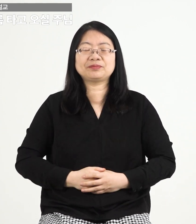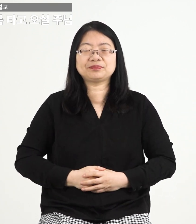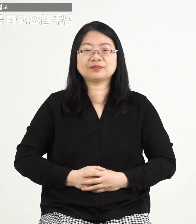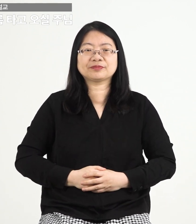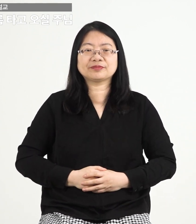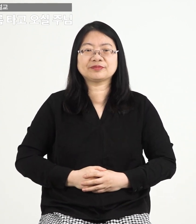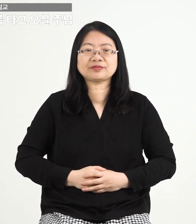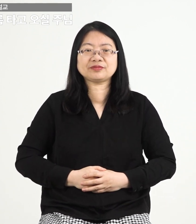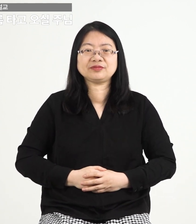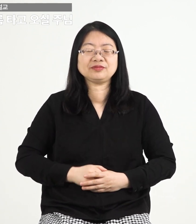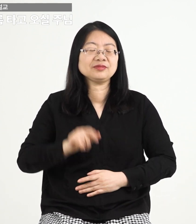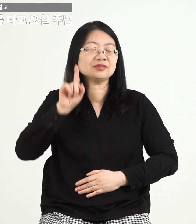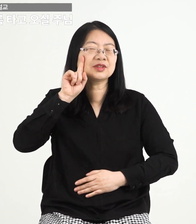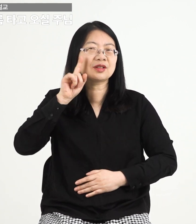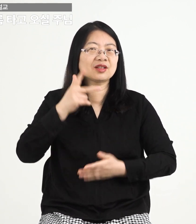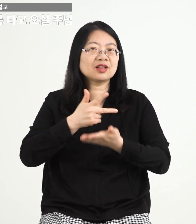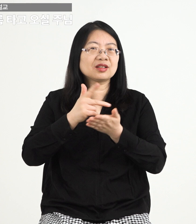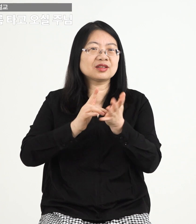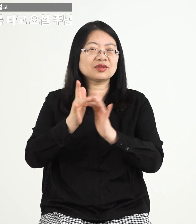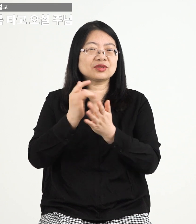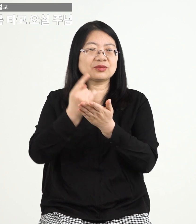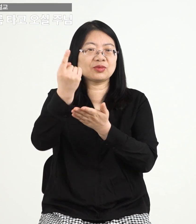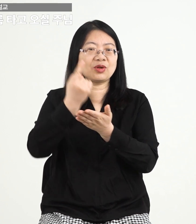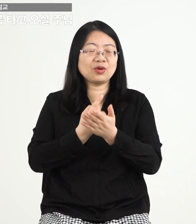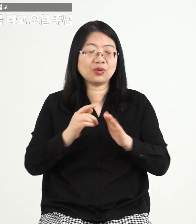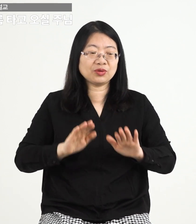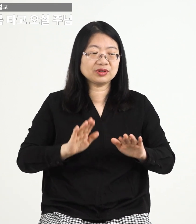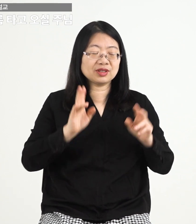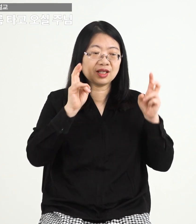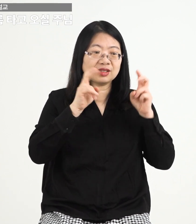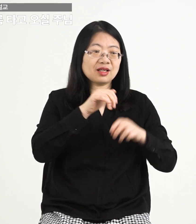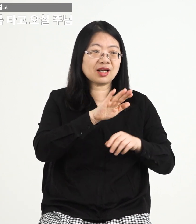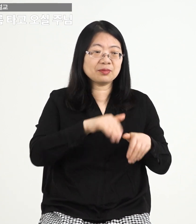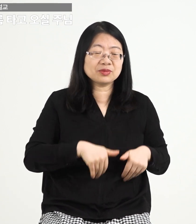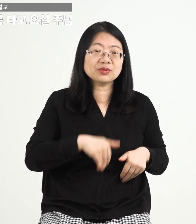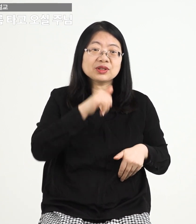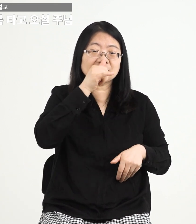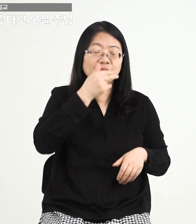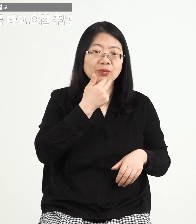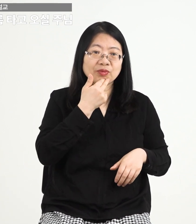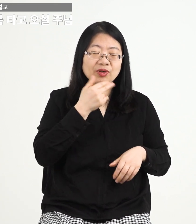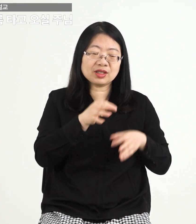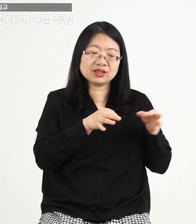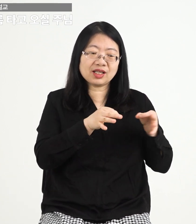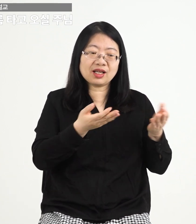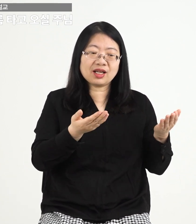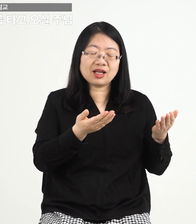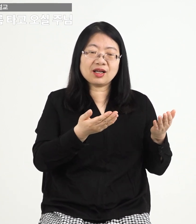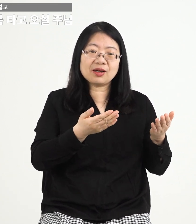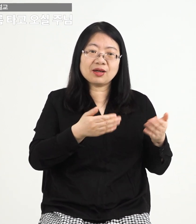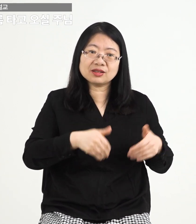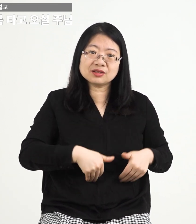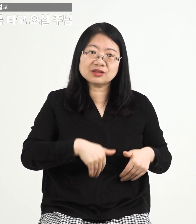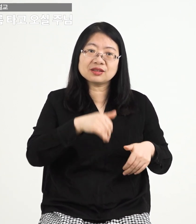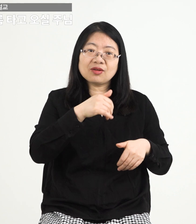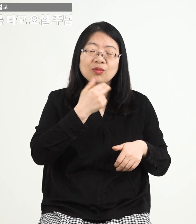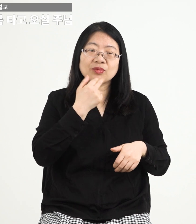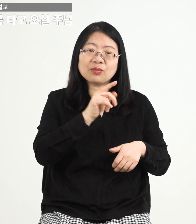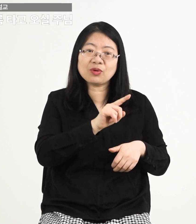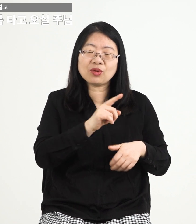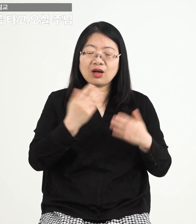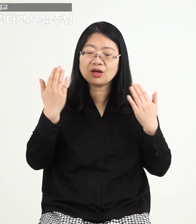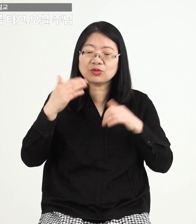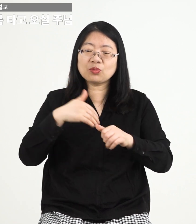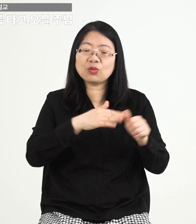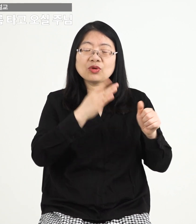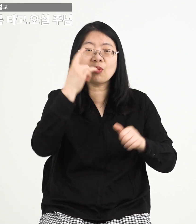생각을 해보세요. 내일 주님 오세요. 오늘 직장 갈 필요 있어요, 없어요? 장사할 이유 있어요, 없어요? 애들 학교는 뭐하러